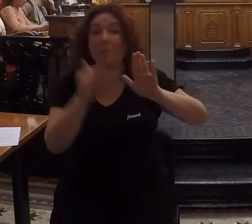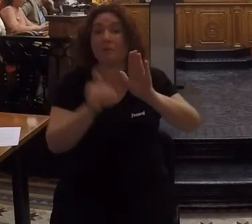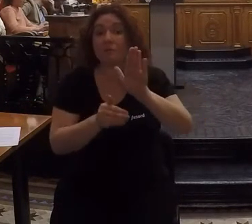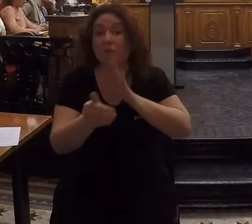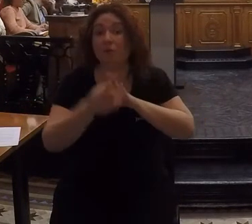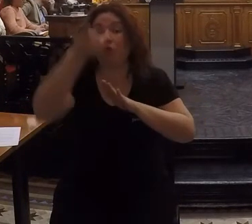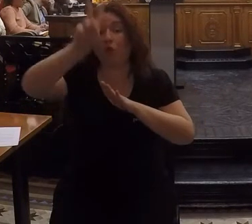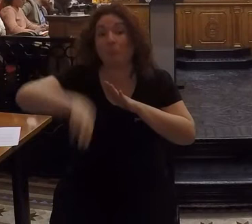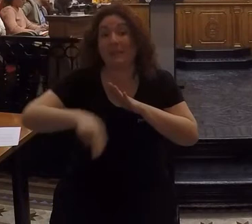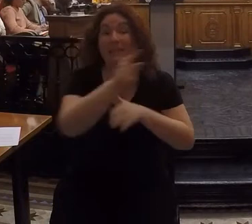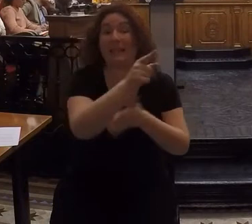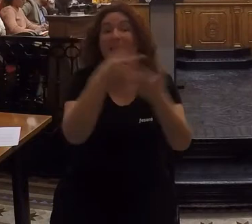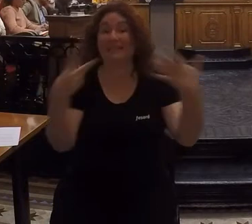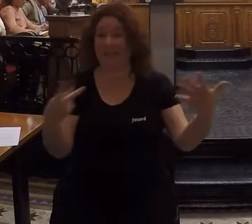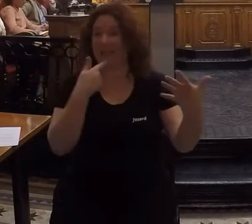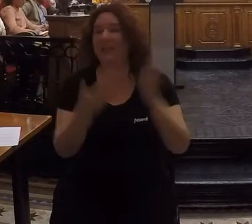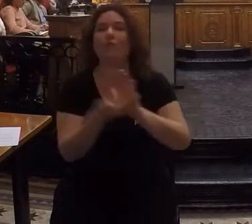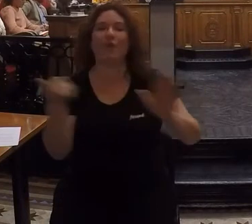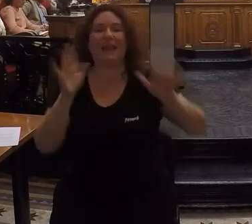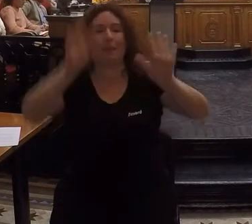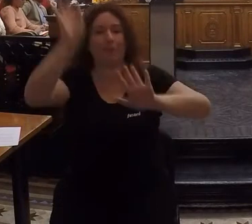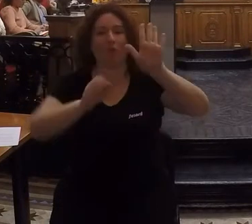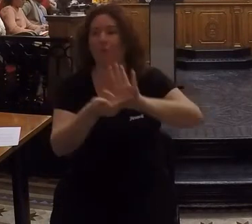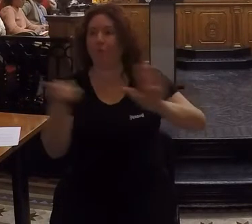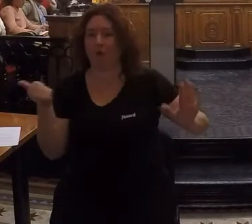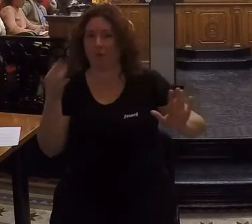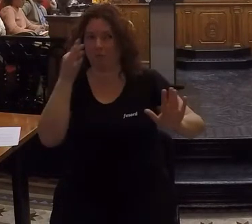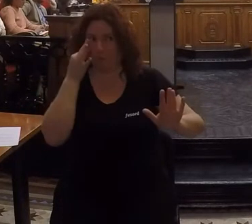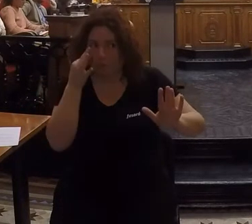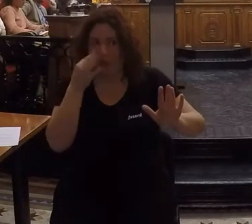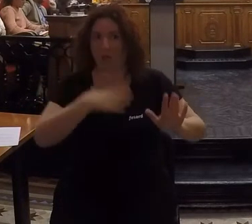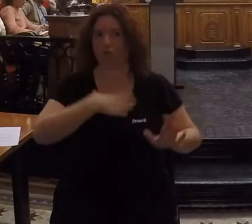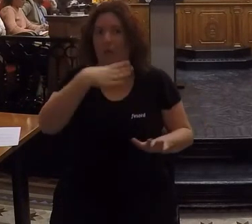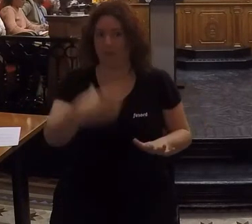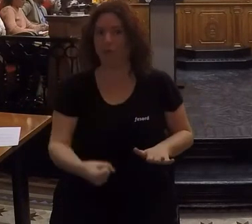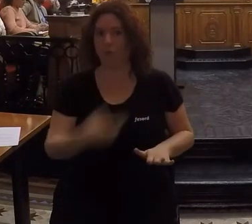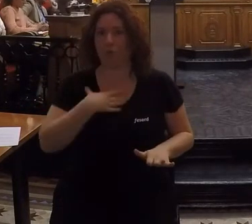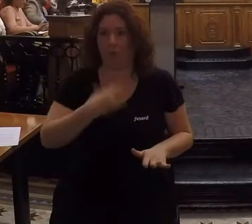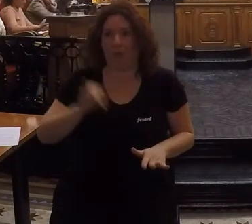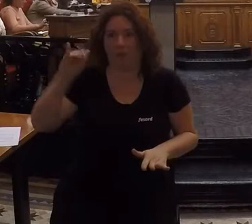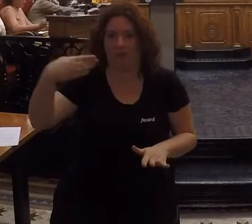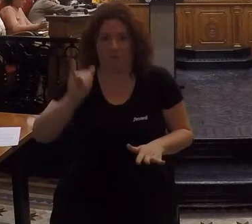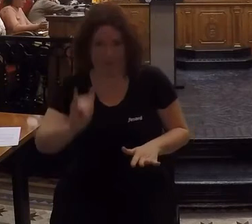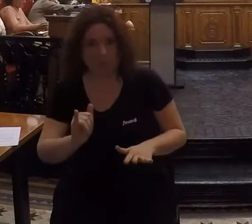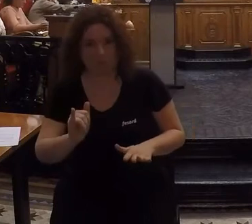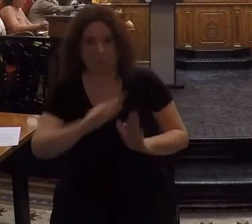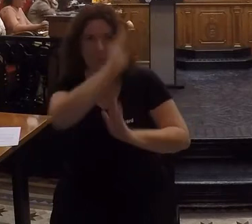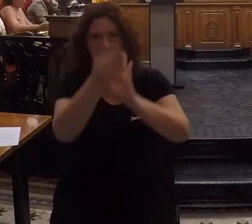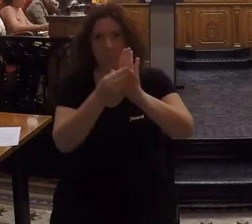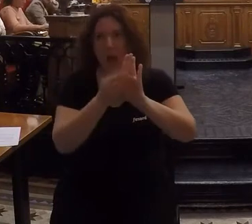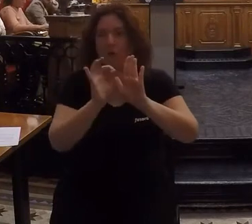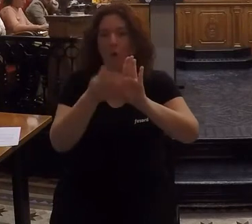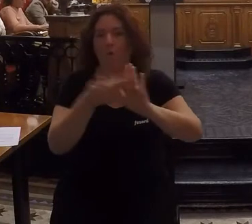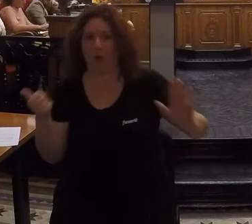año 2016. Pero ello no impide a los ayuntamientos modificar el tipo impositivo. Oiga, ustedes han subido el tipo